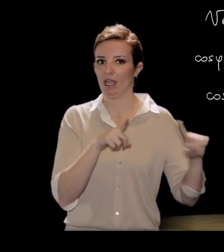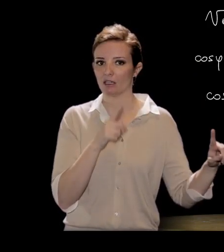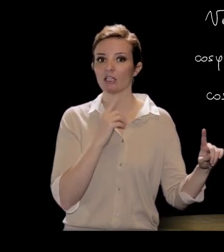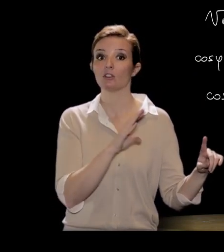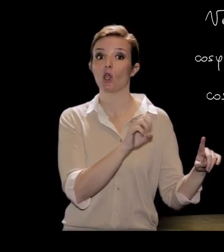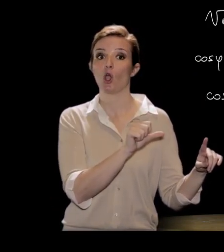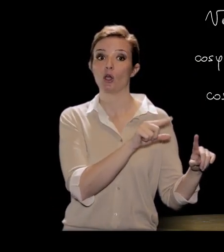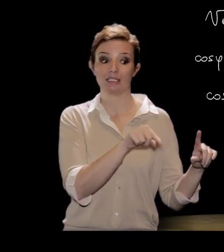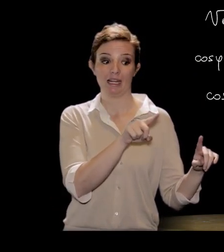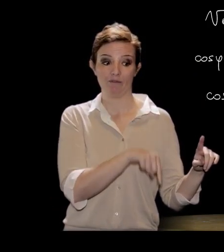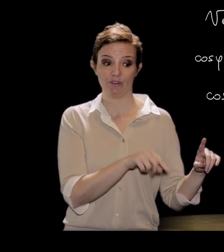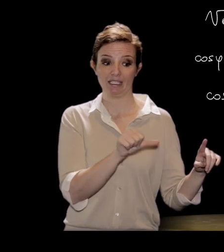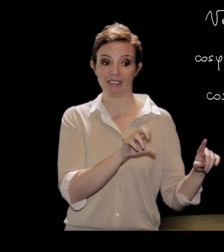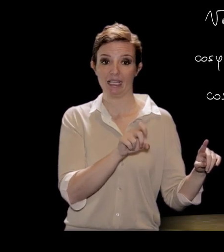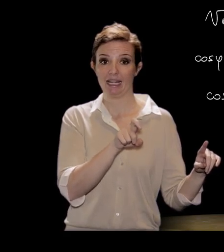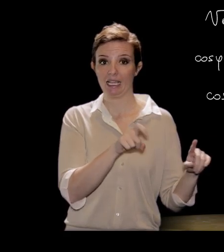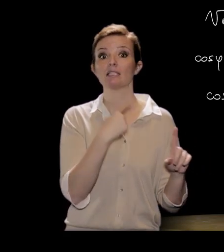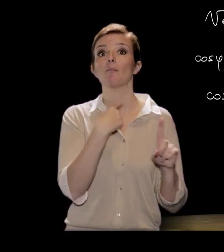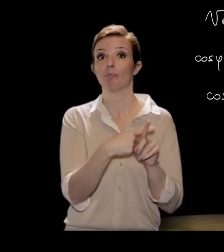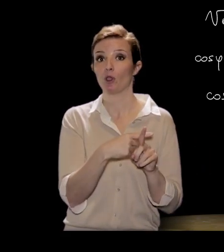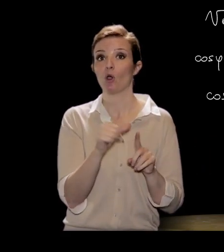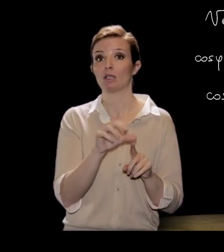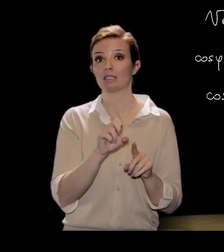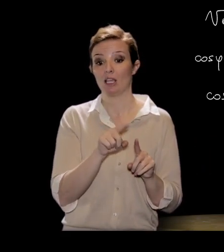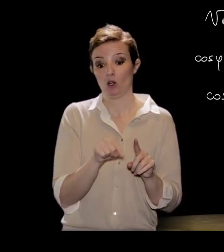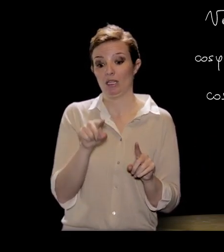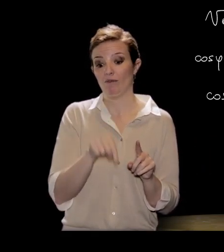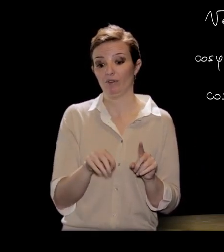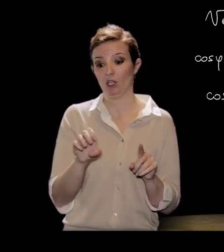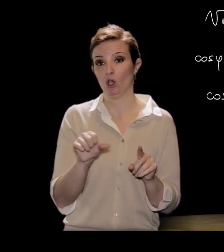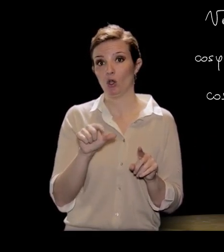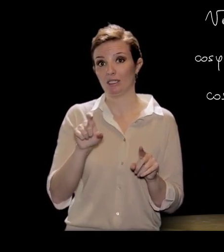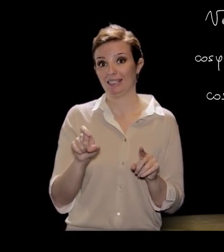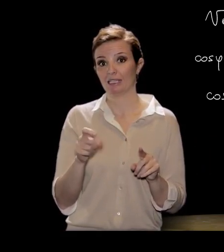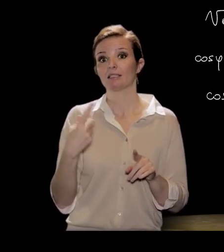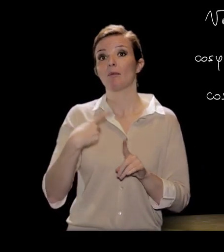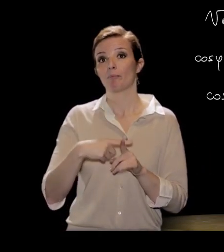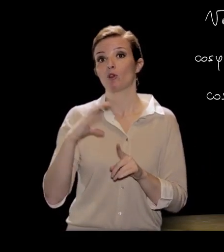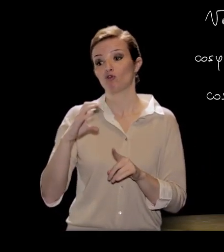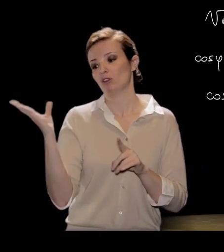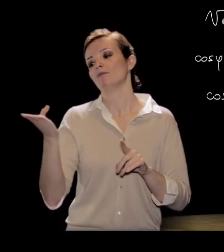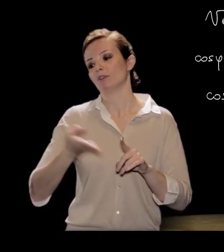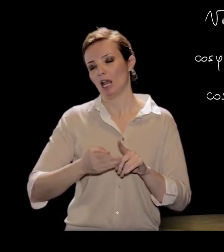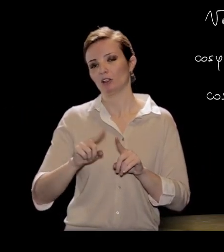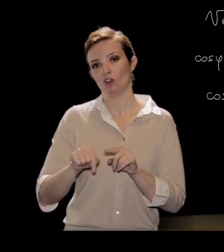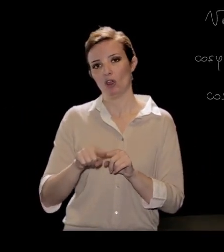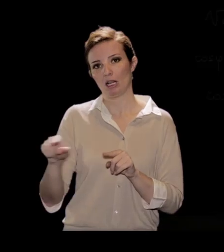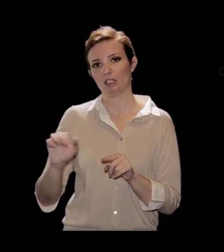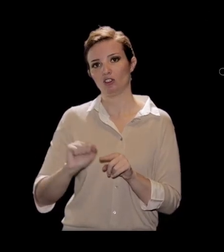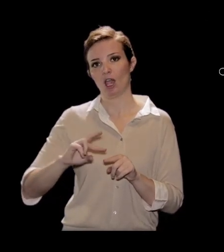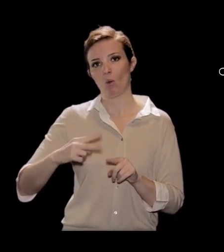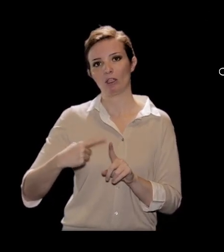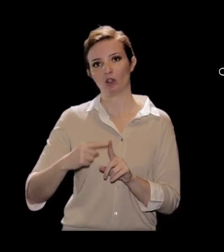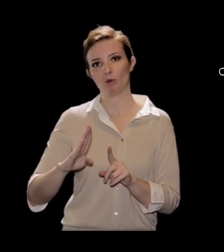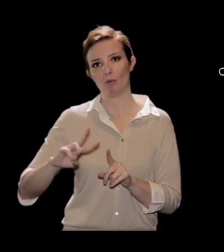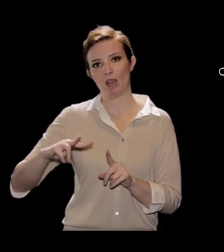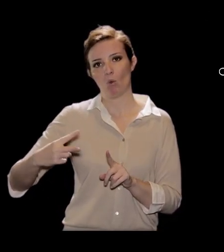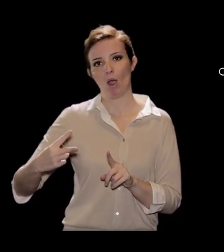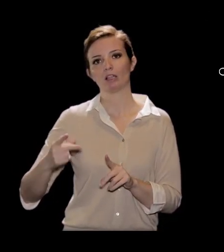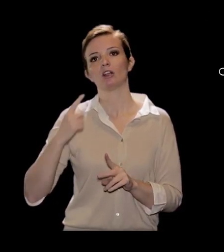più seno di fi cos x più c fratto radice di a quadro più b quadro